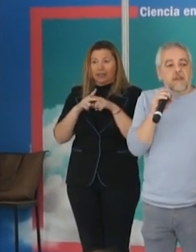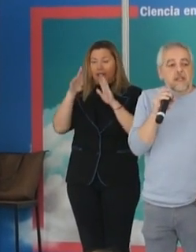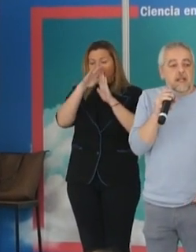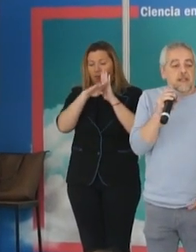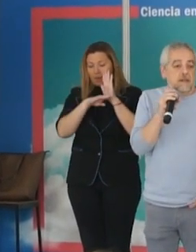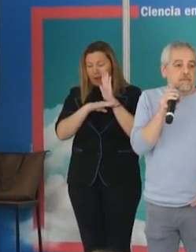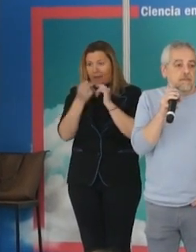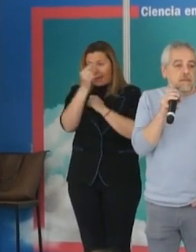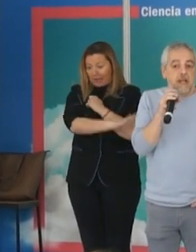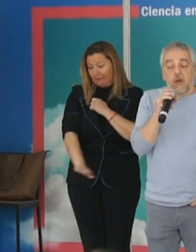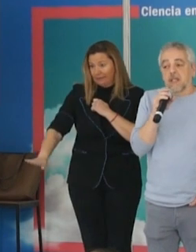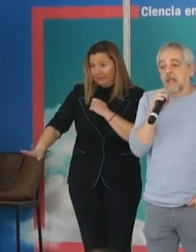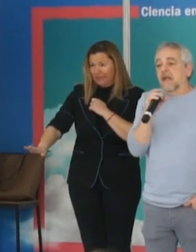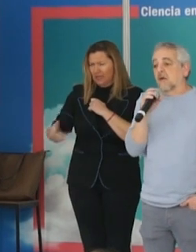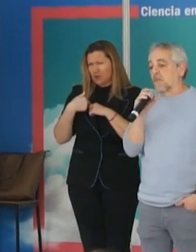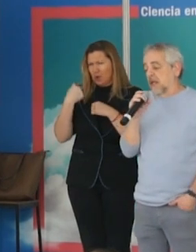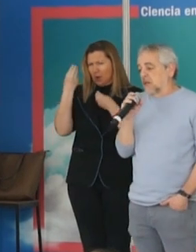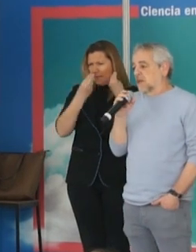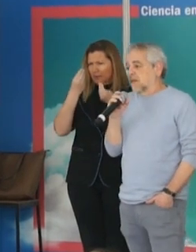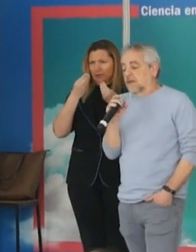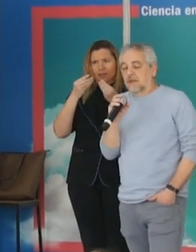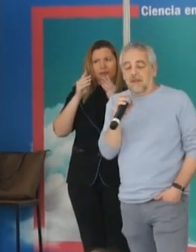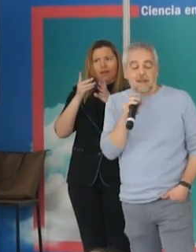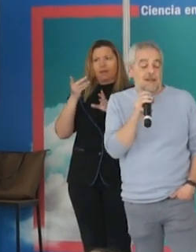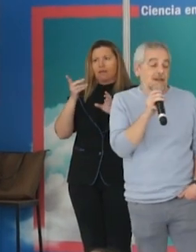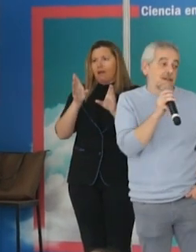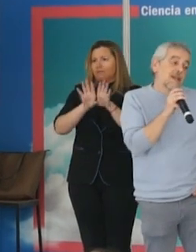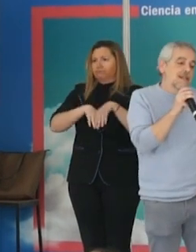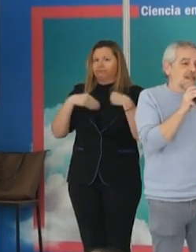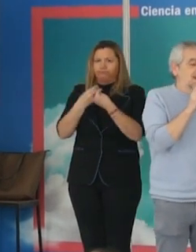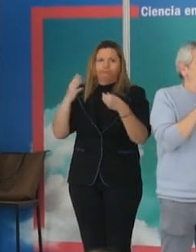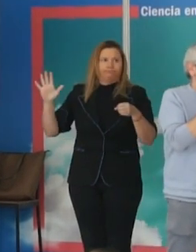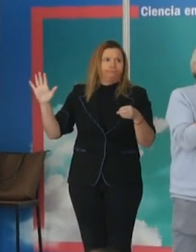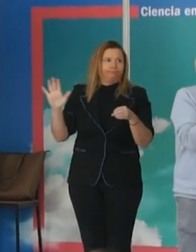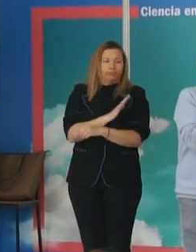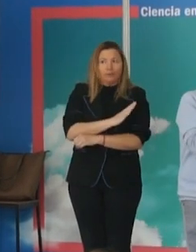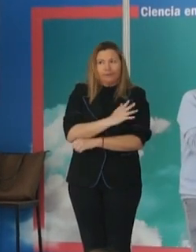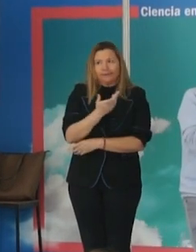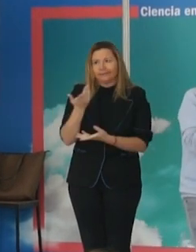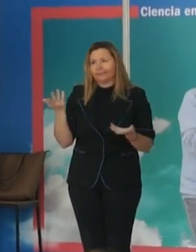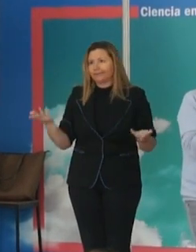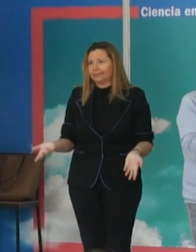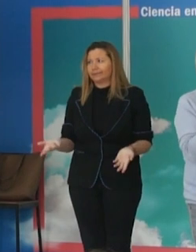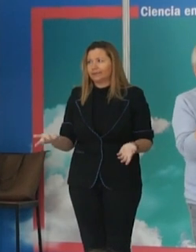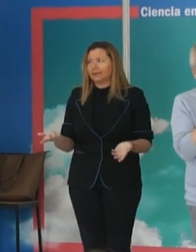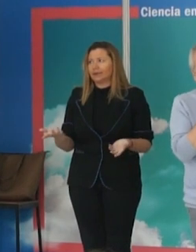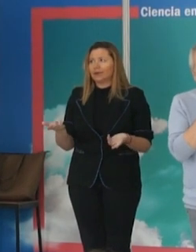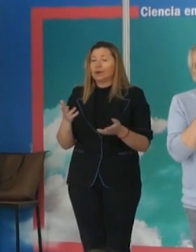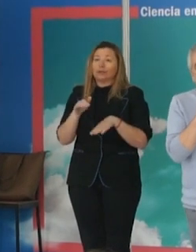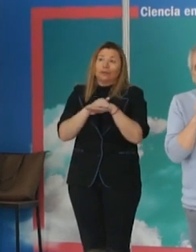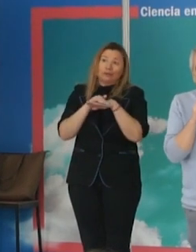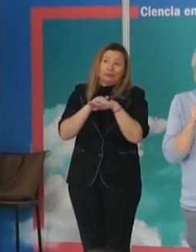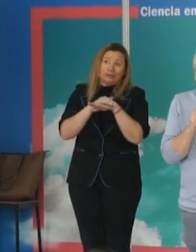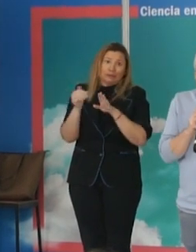programados infantiles creo que están ya completos. Sentimos no poder ofrecer más,